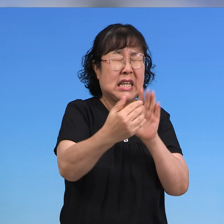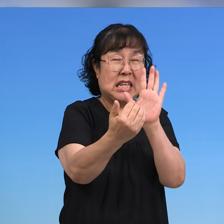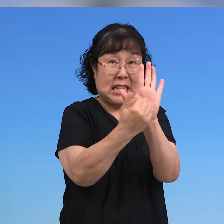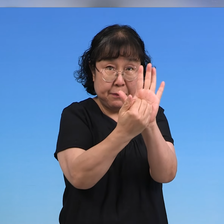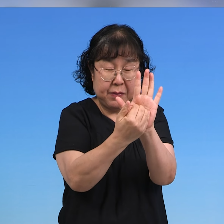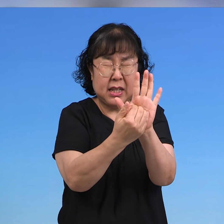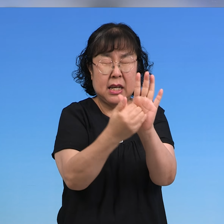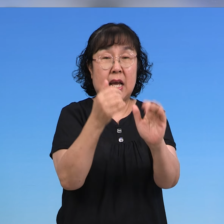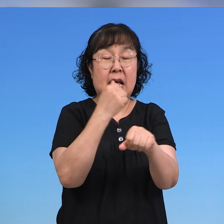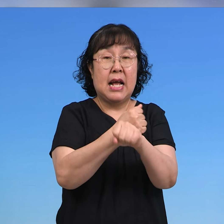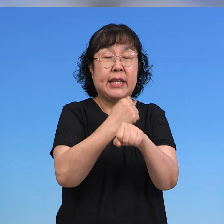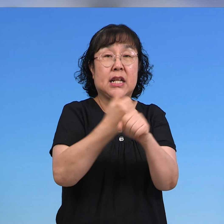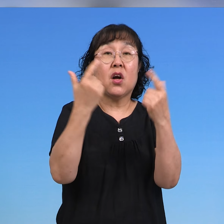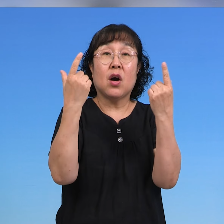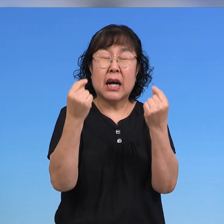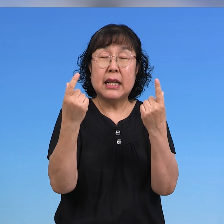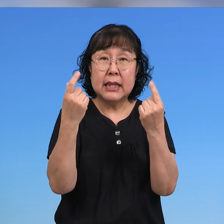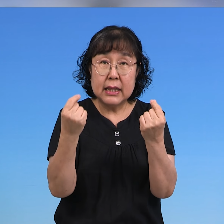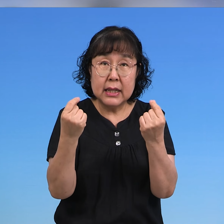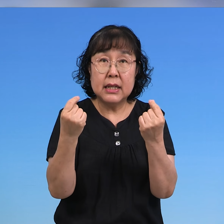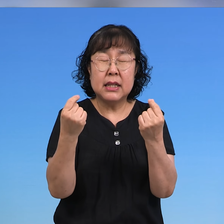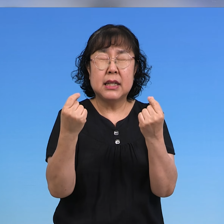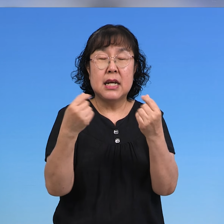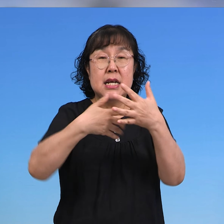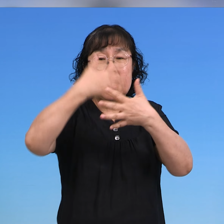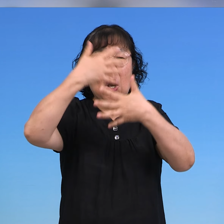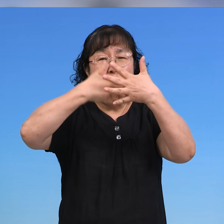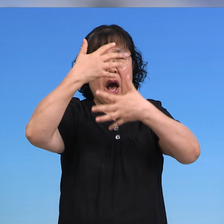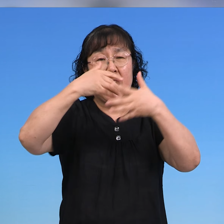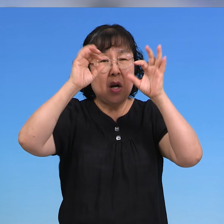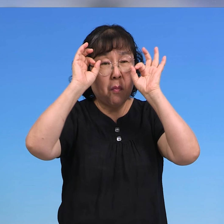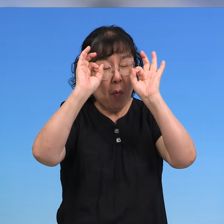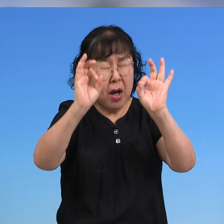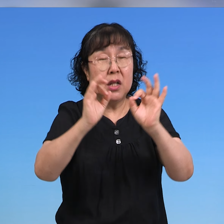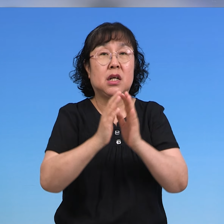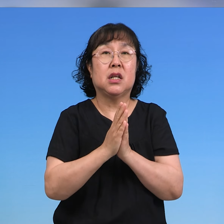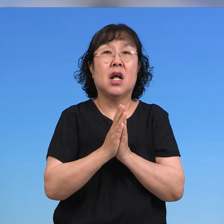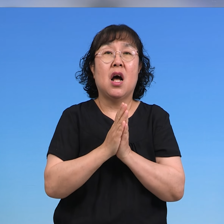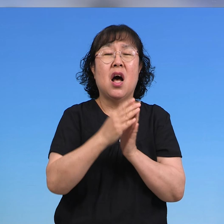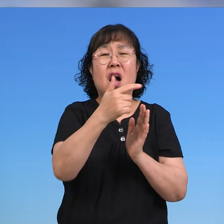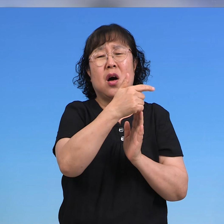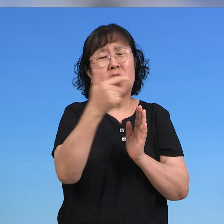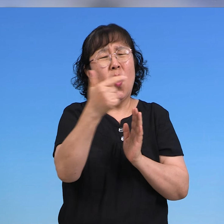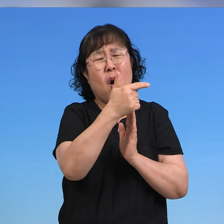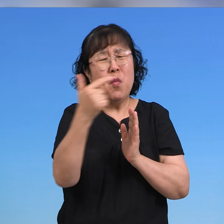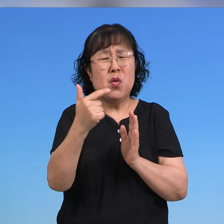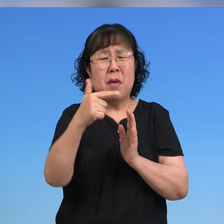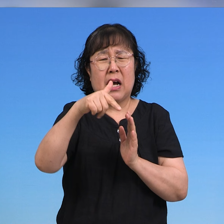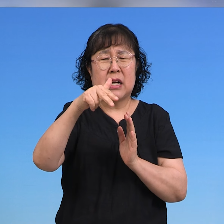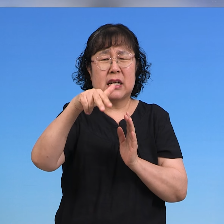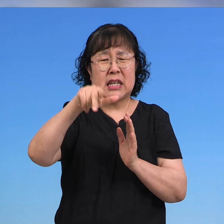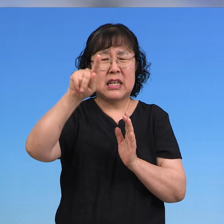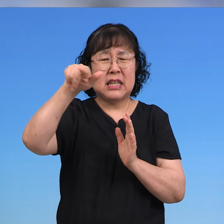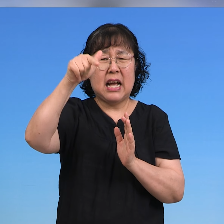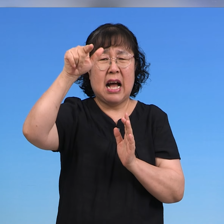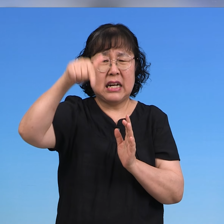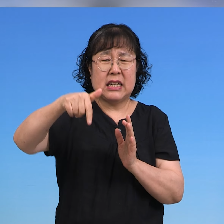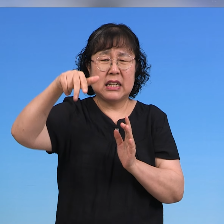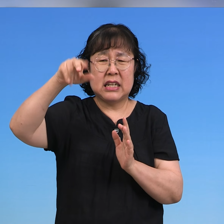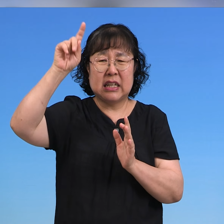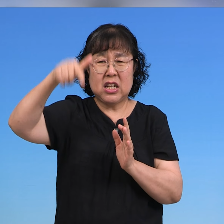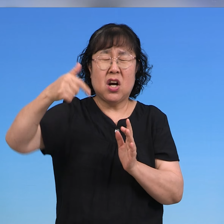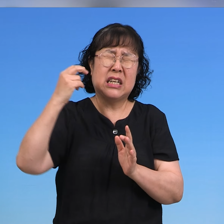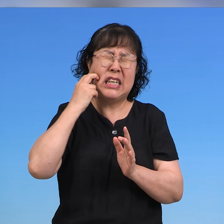넷플릭스 같은 이런 이제 통제가 좀 덜한 미국에서 온 것들을 보면은 이게 막 너무너무 자극적이에요. 그래서 지금 이